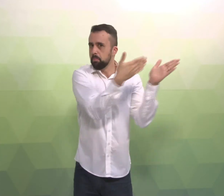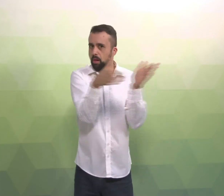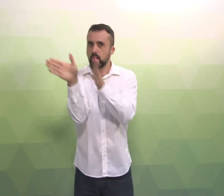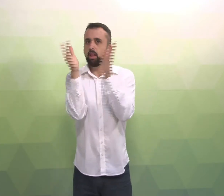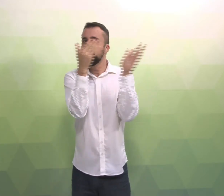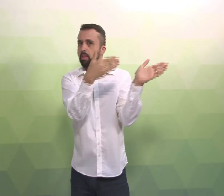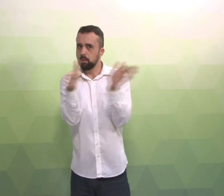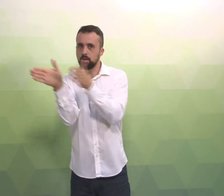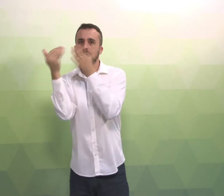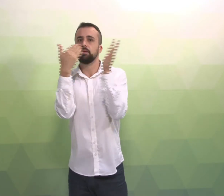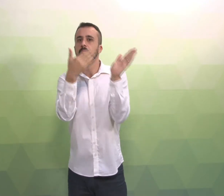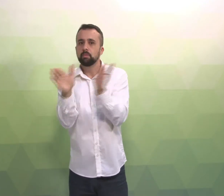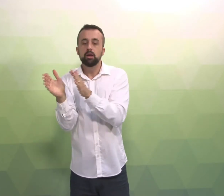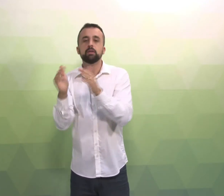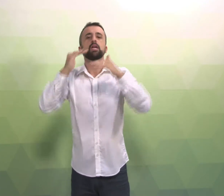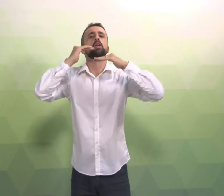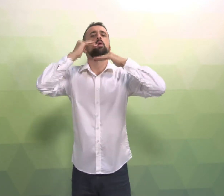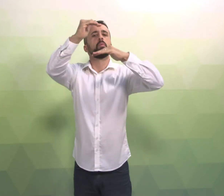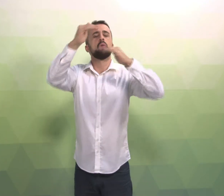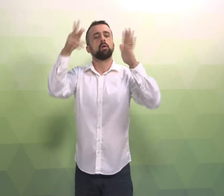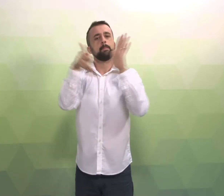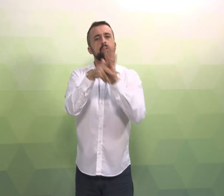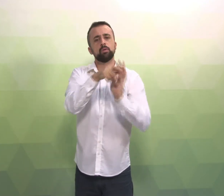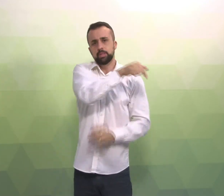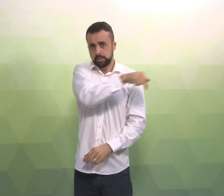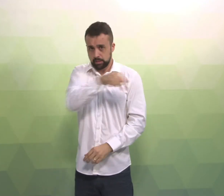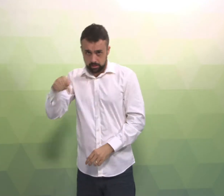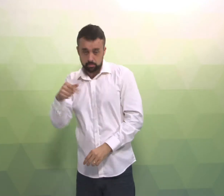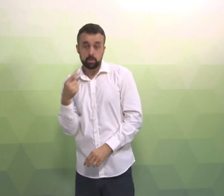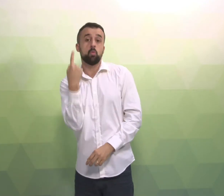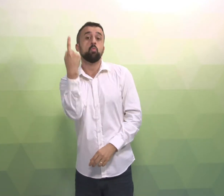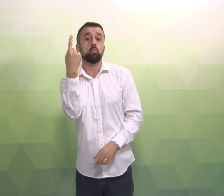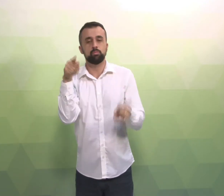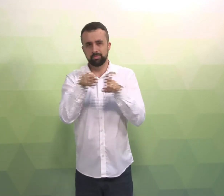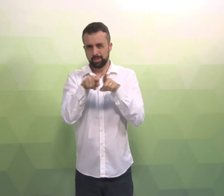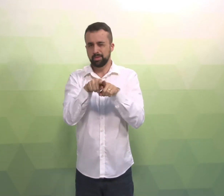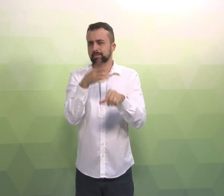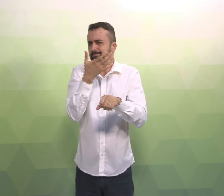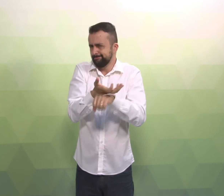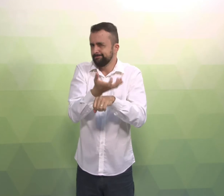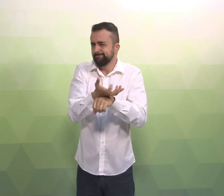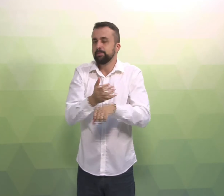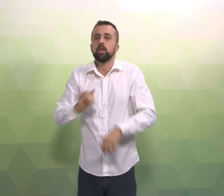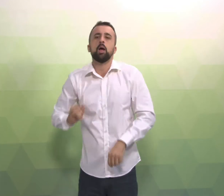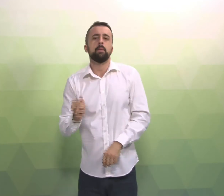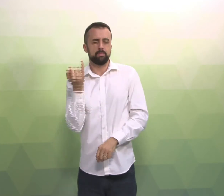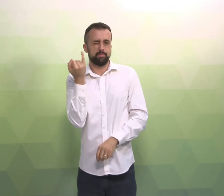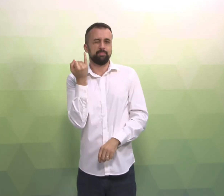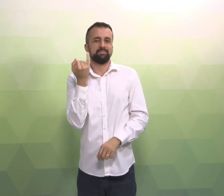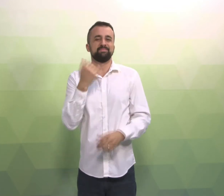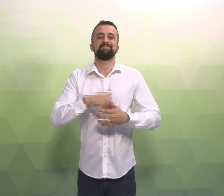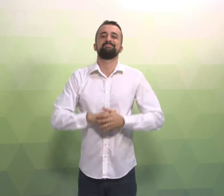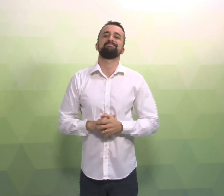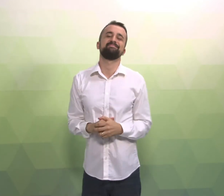Então, a entrevista completa está no box da semana 1 de nossa disciplina. Aproveitem!